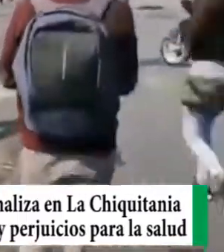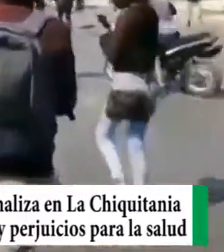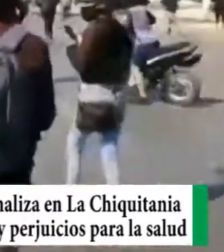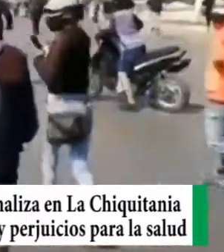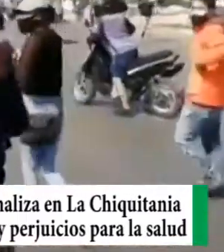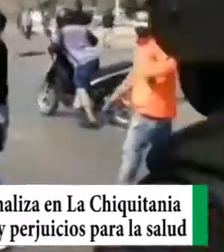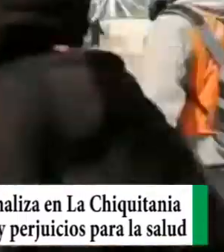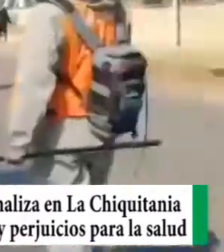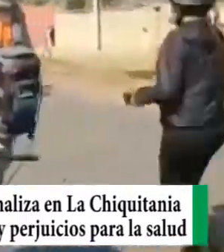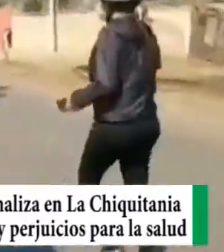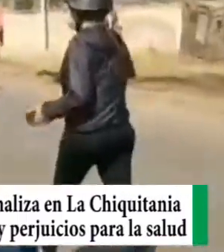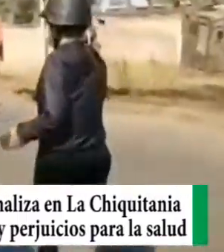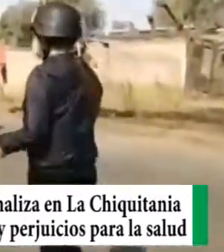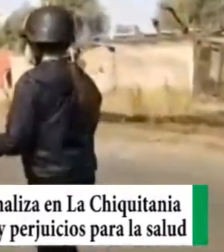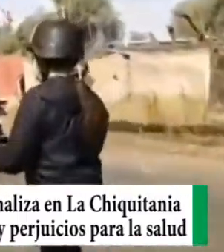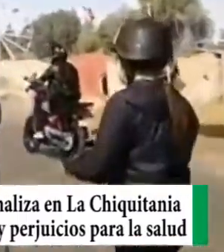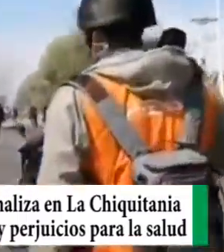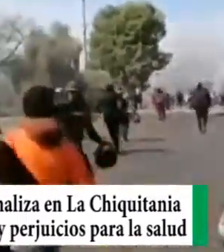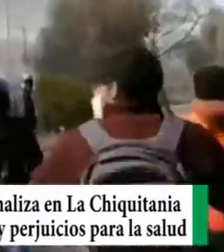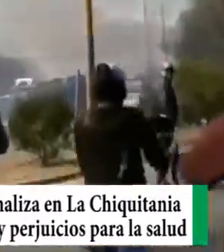carretera.